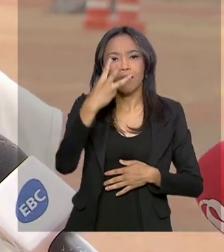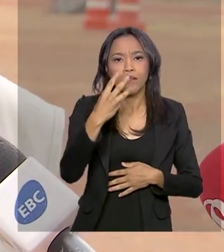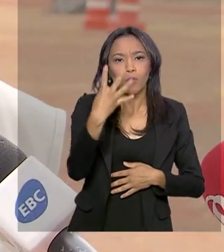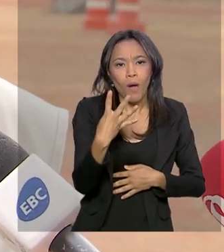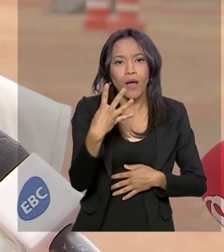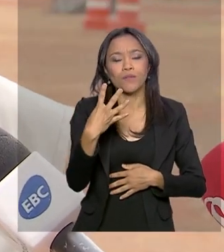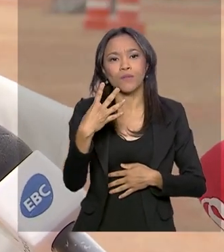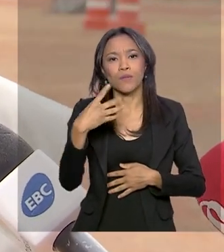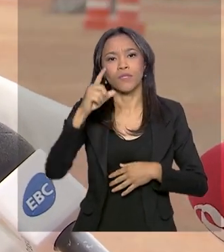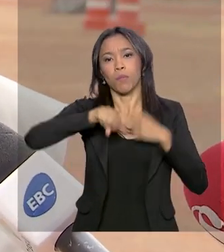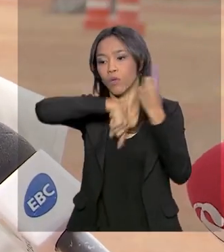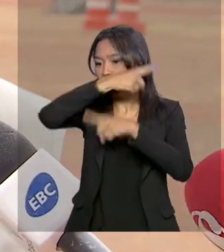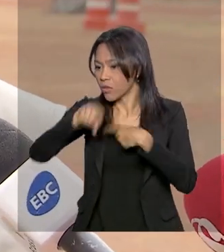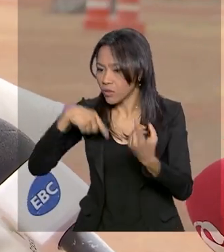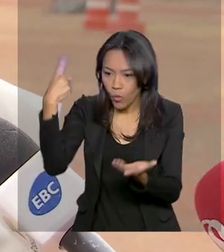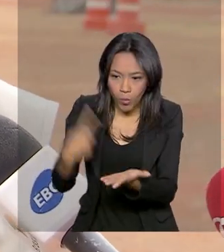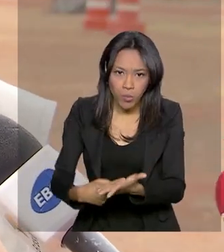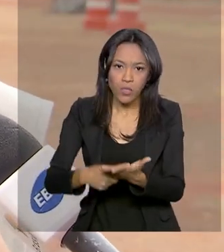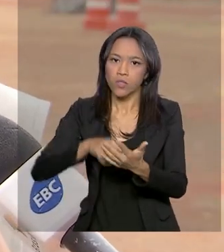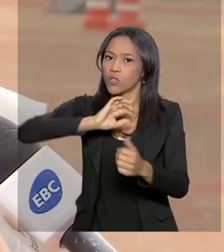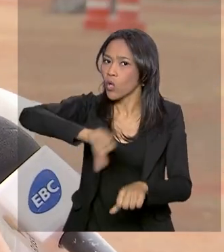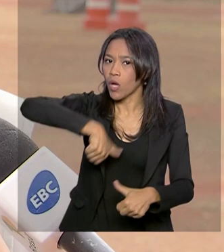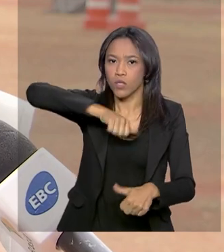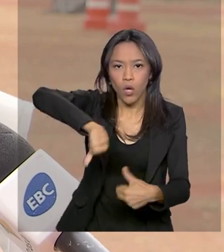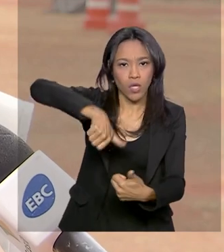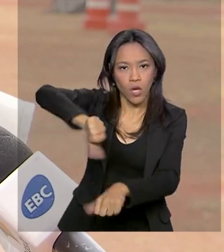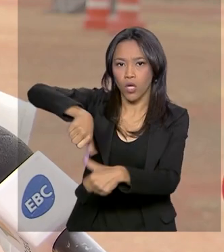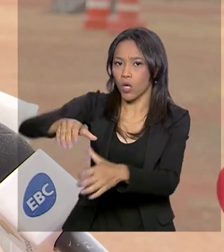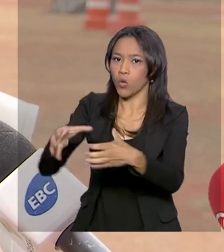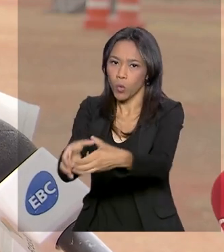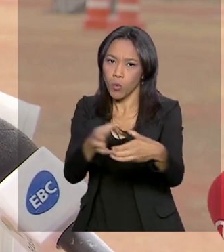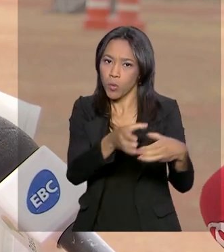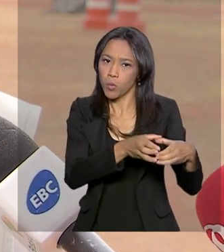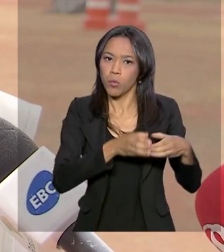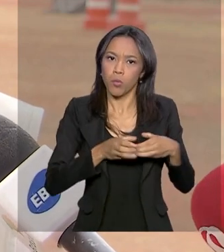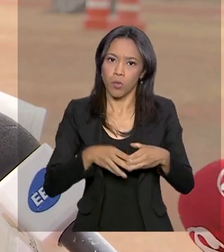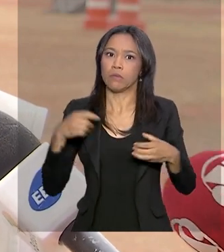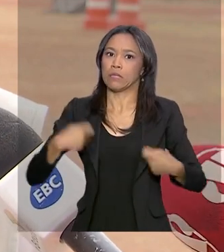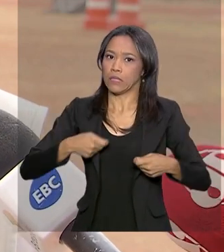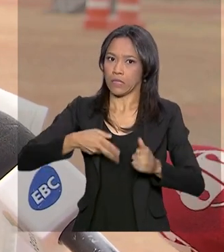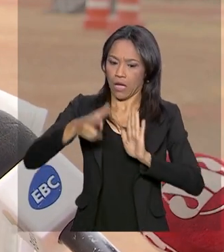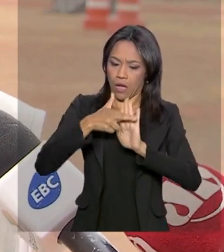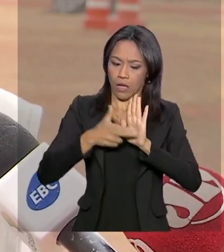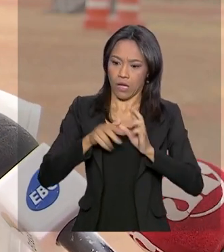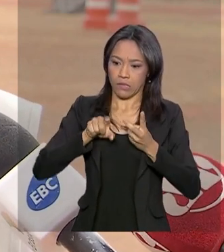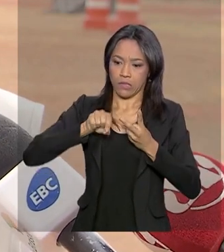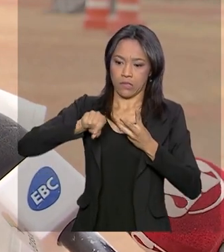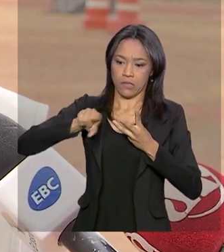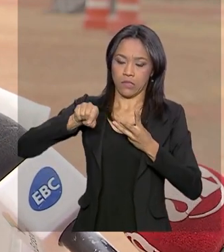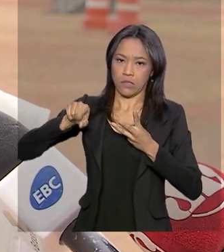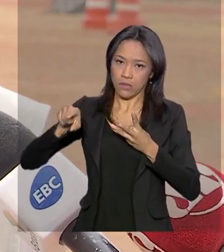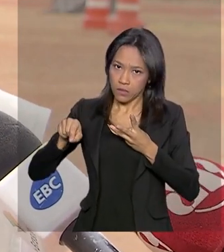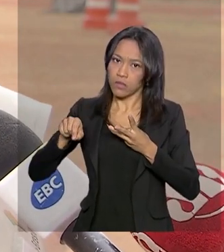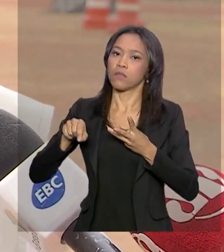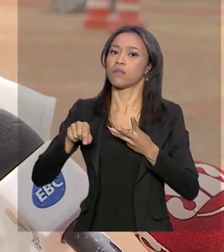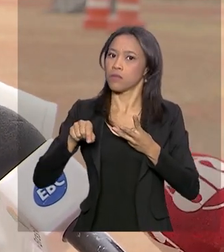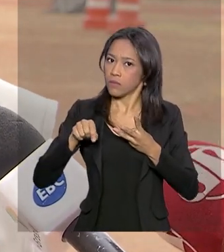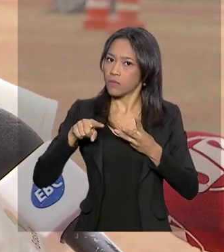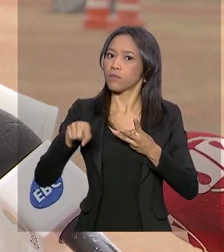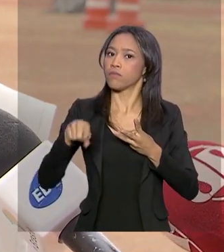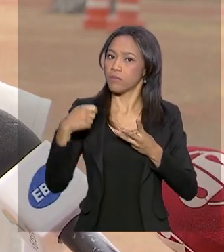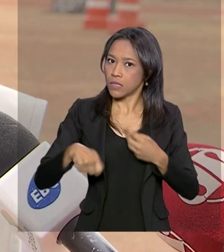outra missão no dia seguinte então isso é outra coisa nós temos que ter uma seleção rigorosa de capacidade de duração e